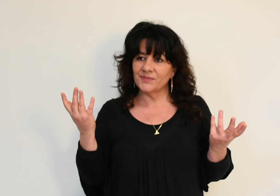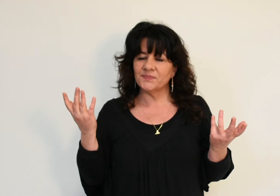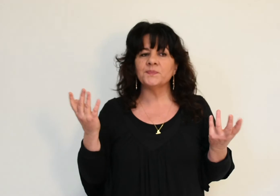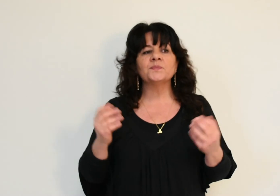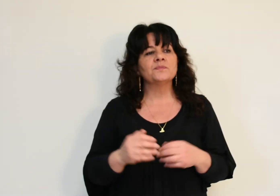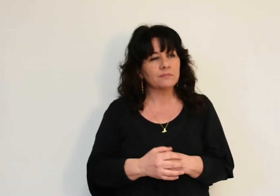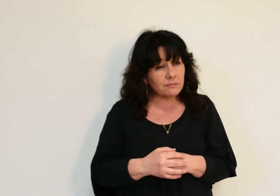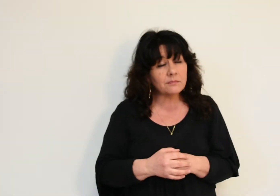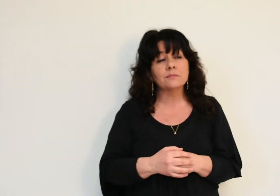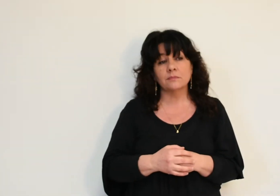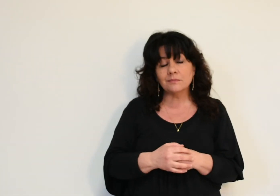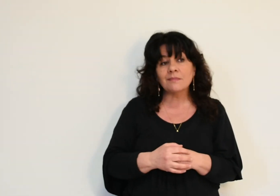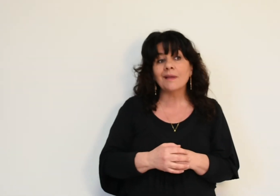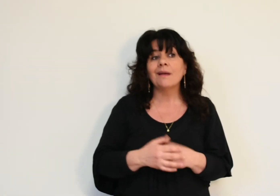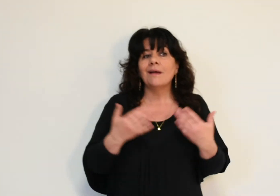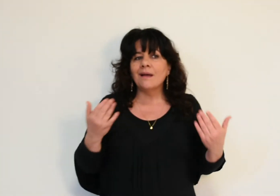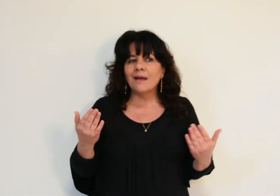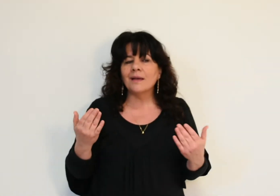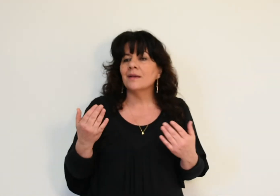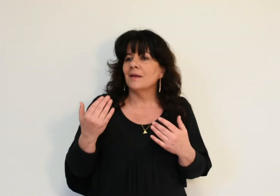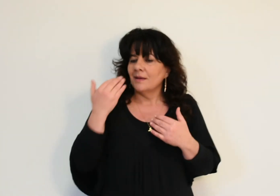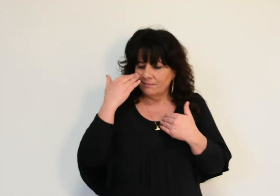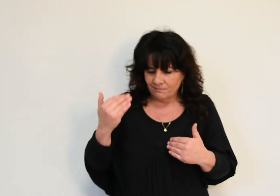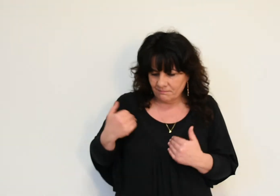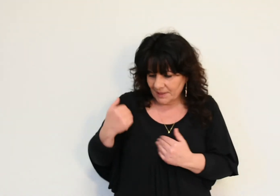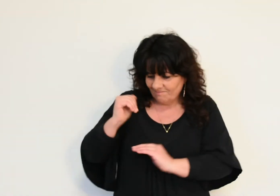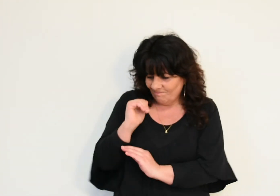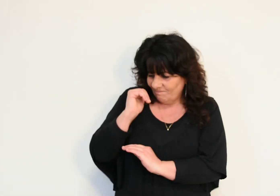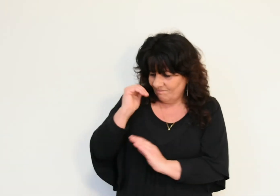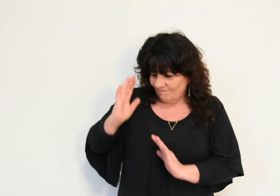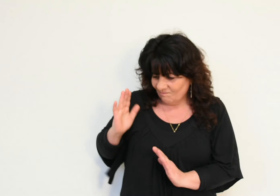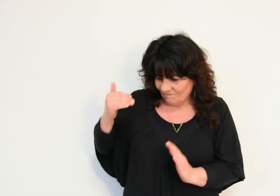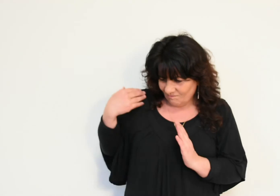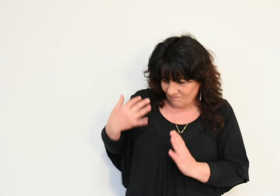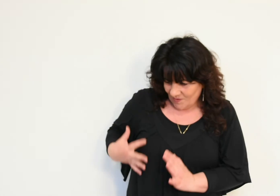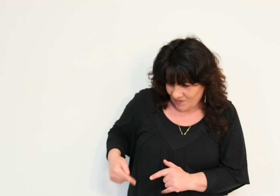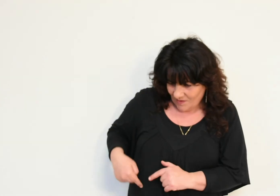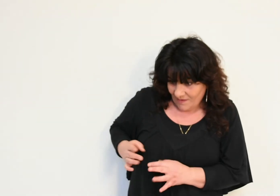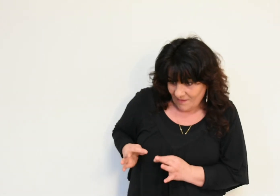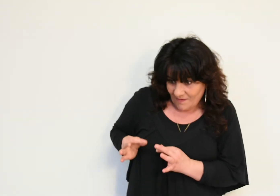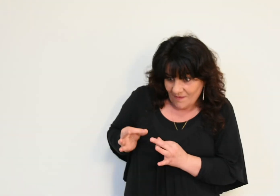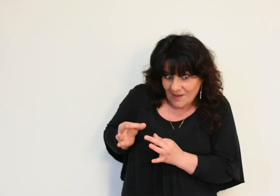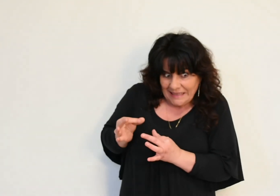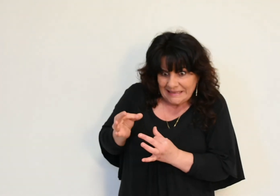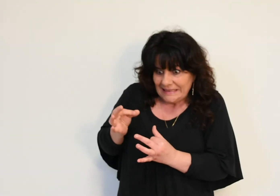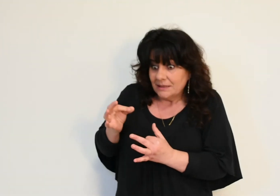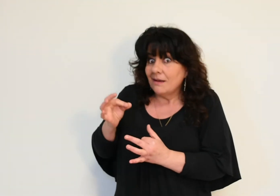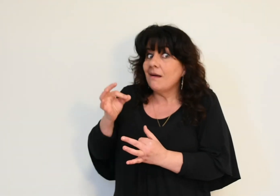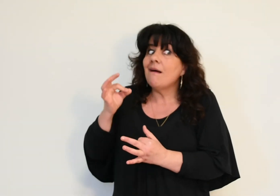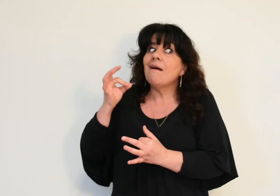Bien plus, les parties du corps qui paraissent les plus délicates sont indispensables. Et